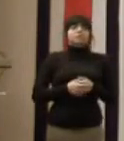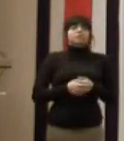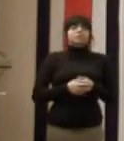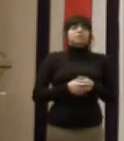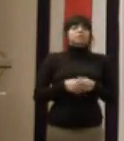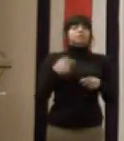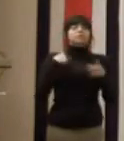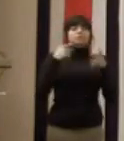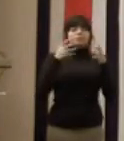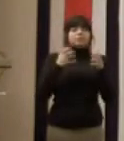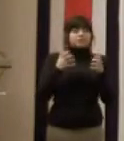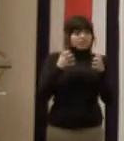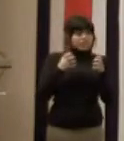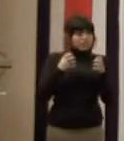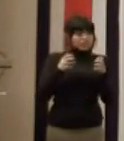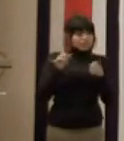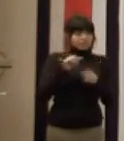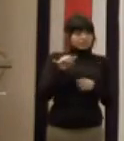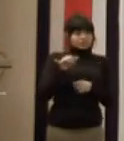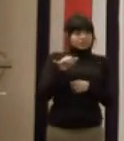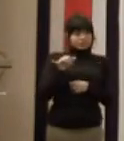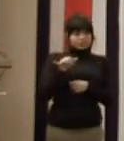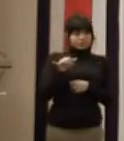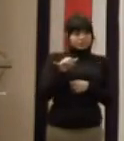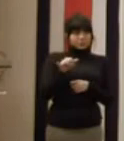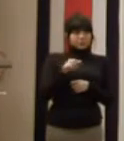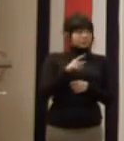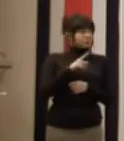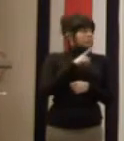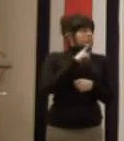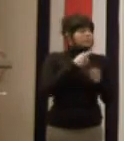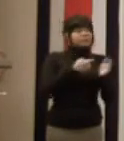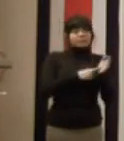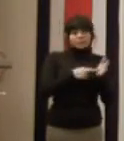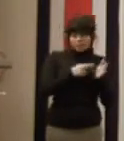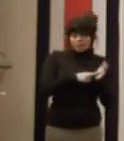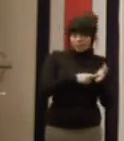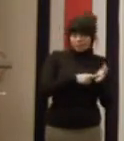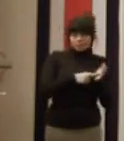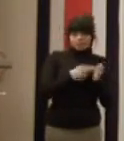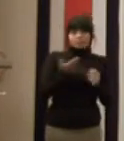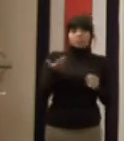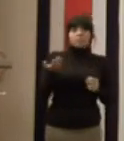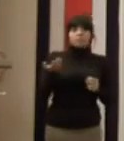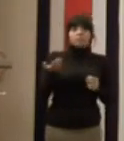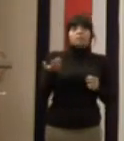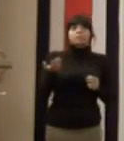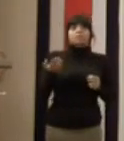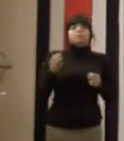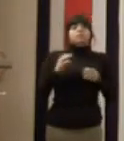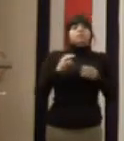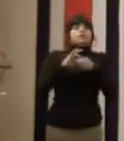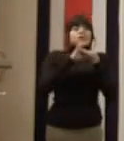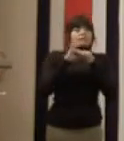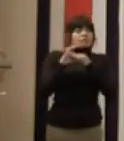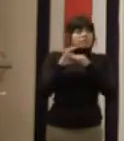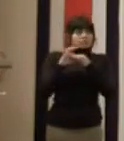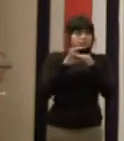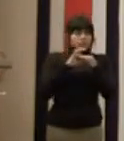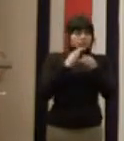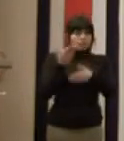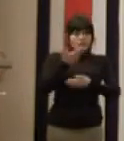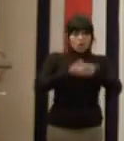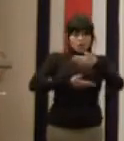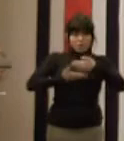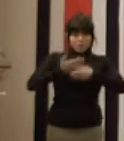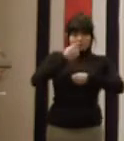Yo quisiera también, en realidad, reiterar que los lazos de